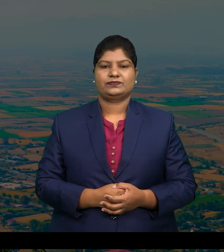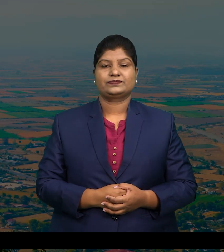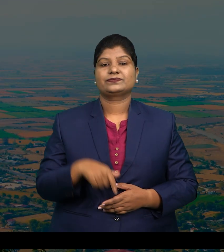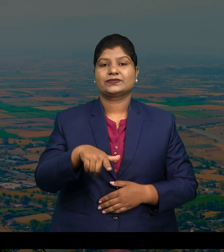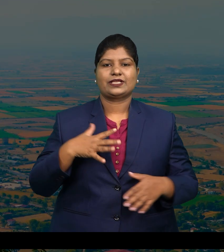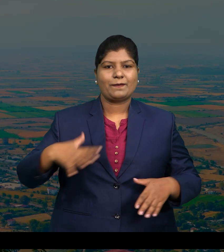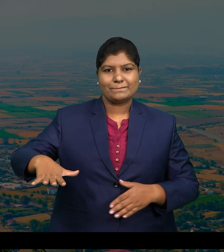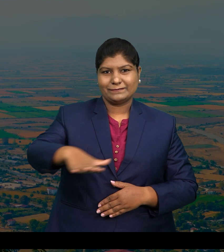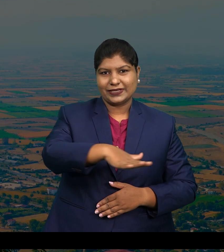మైదానాలు.